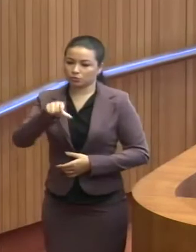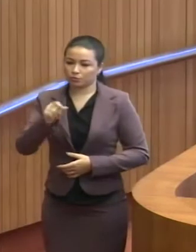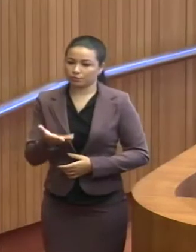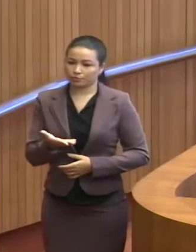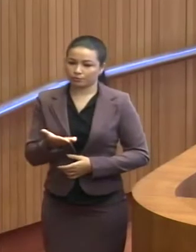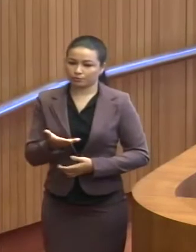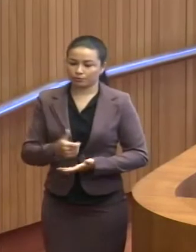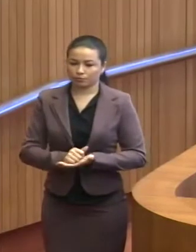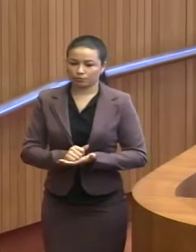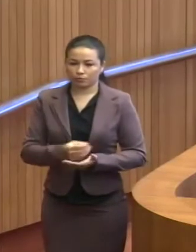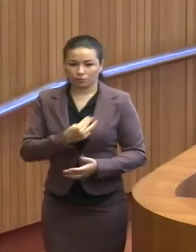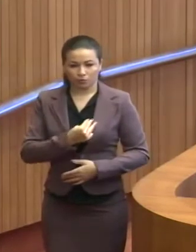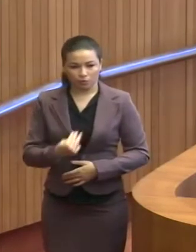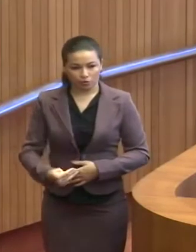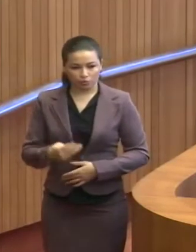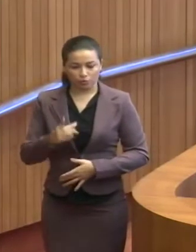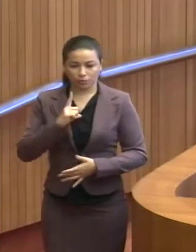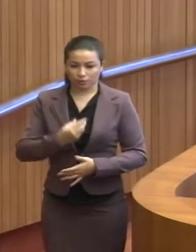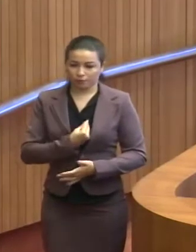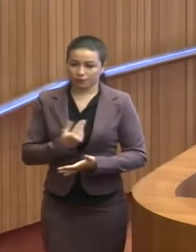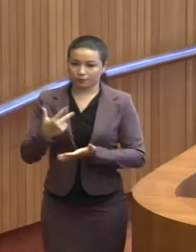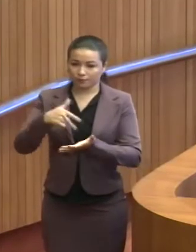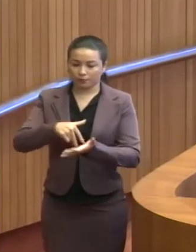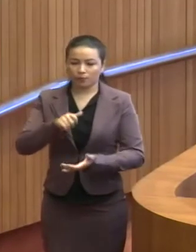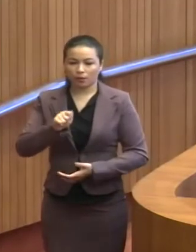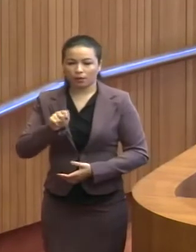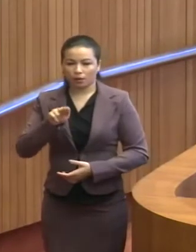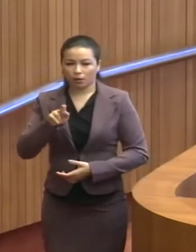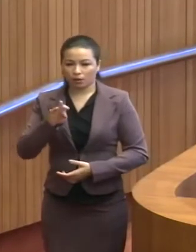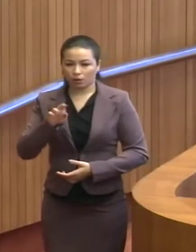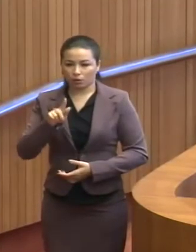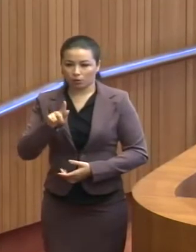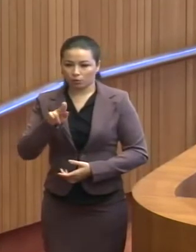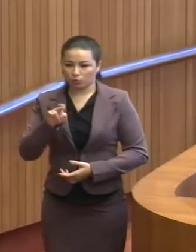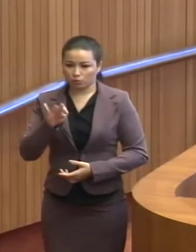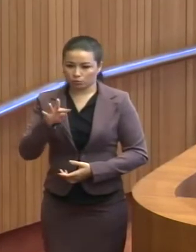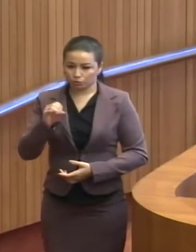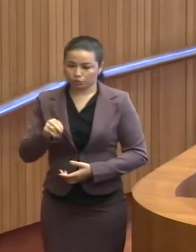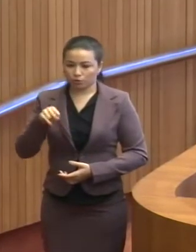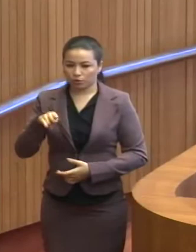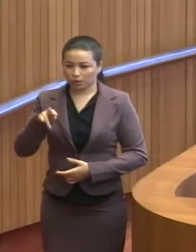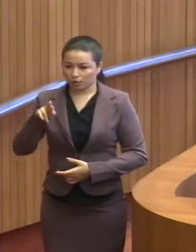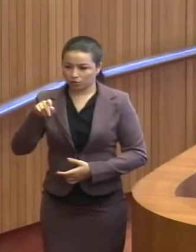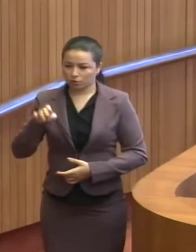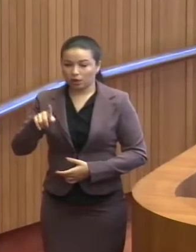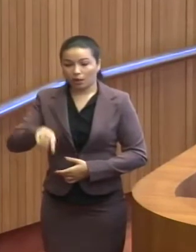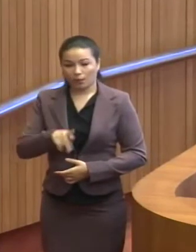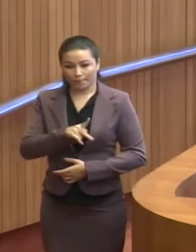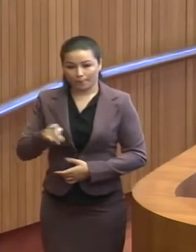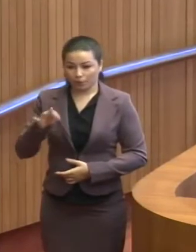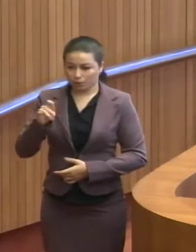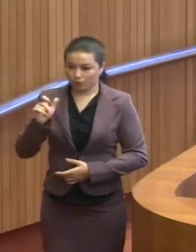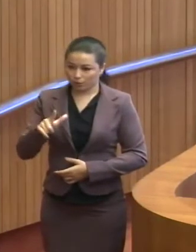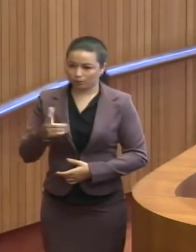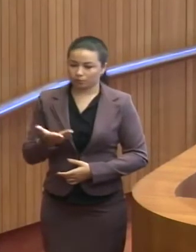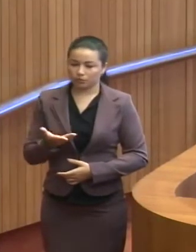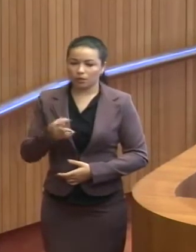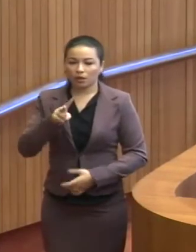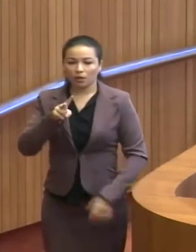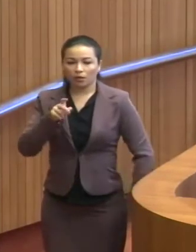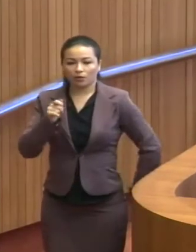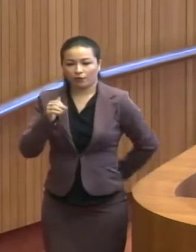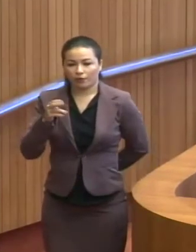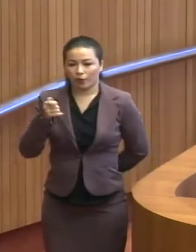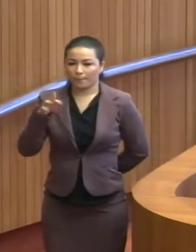decisão. Ministros presentes: Augusto Nardes, que é o presidente do tribunal, Valmir